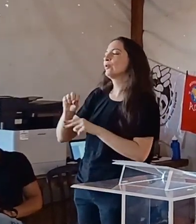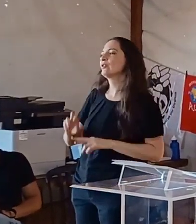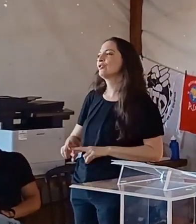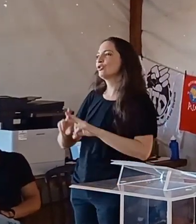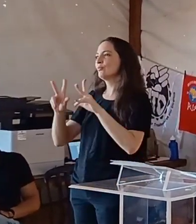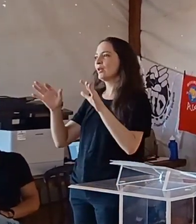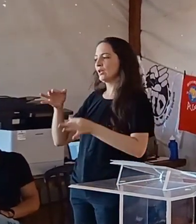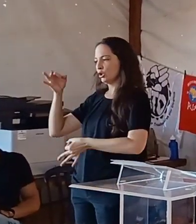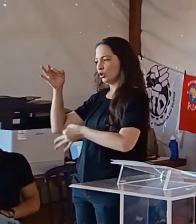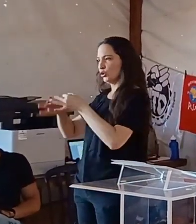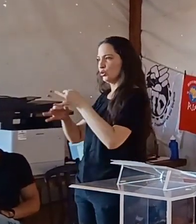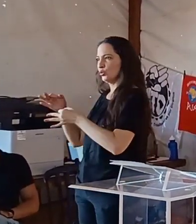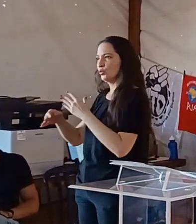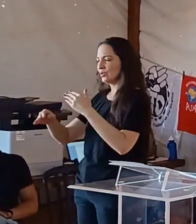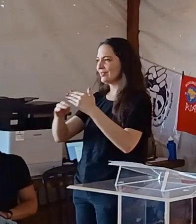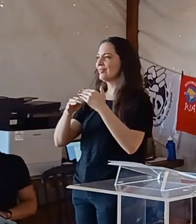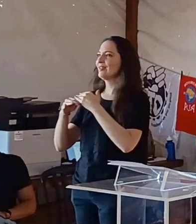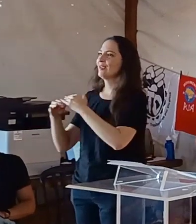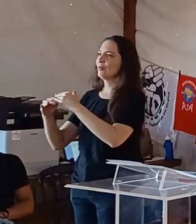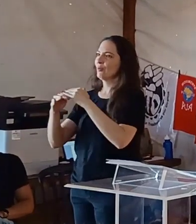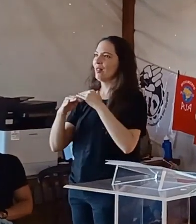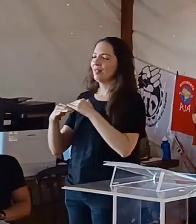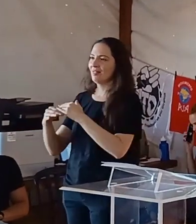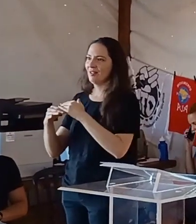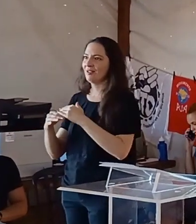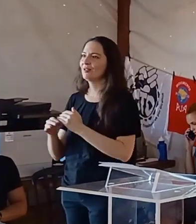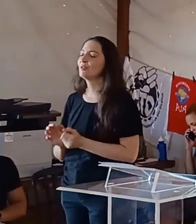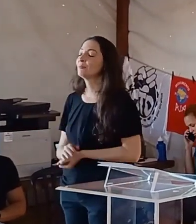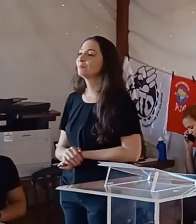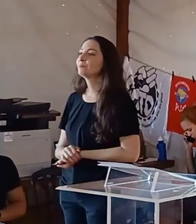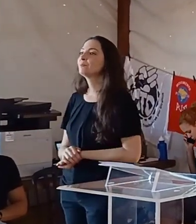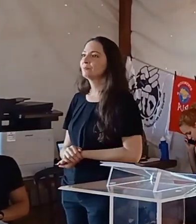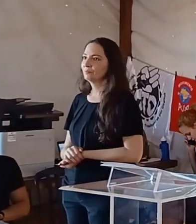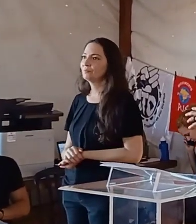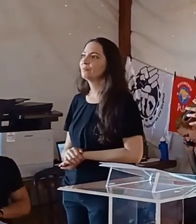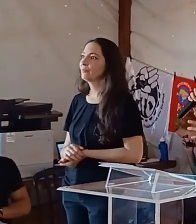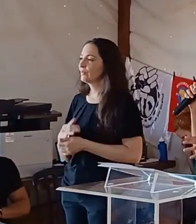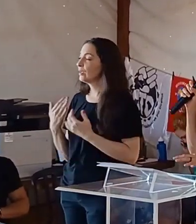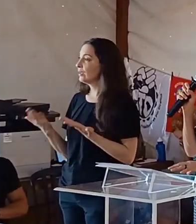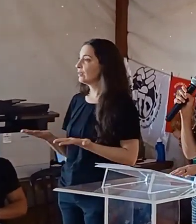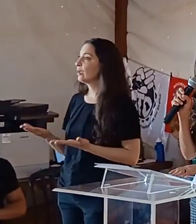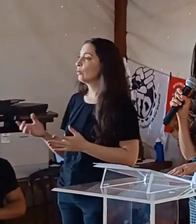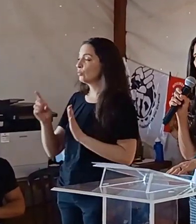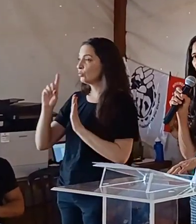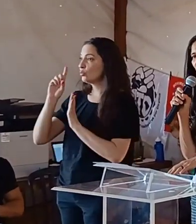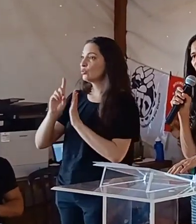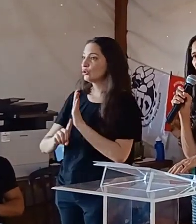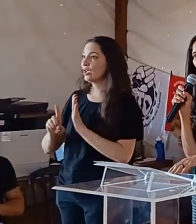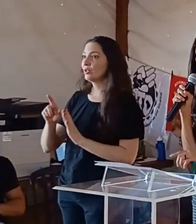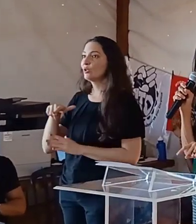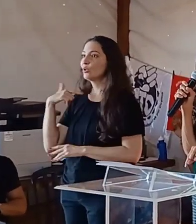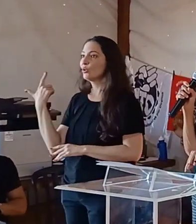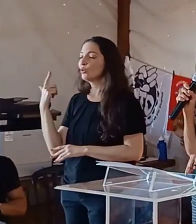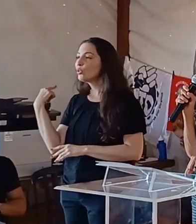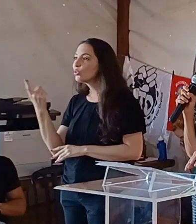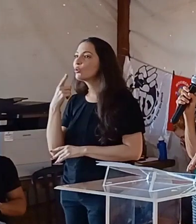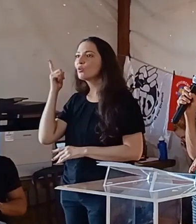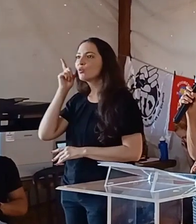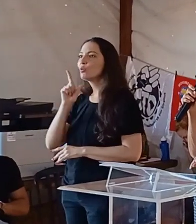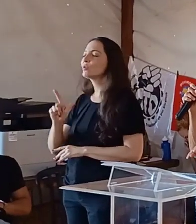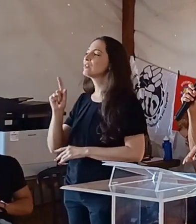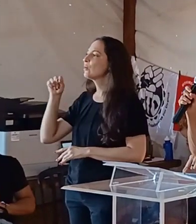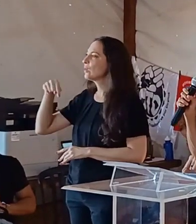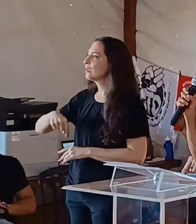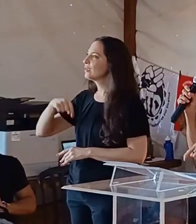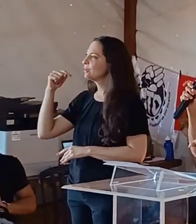justa, fraterna e igualitária. Então, e a isso, os direitos conquistados nesse país foram com muita